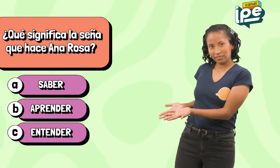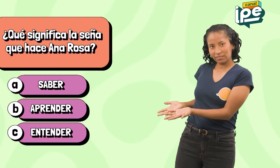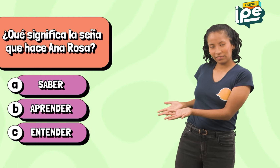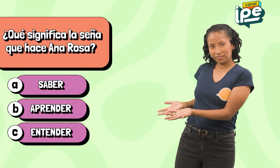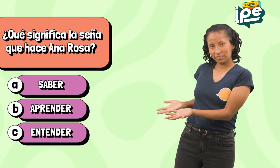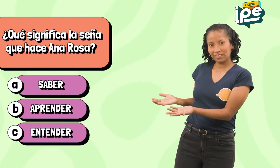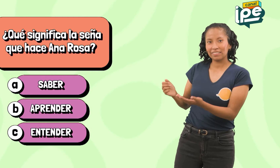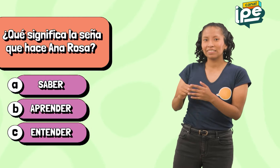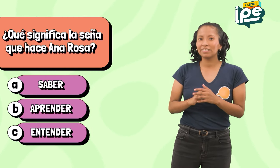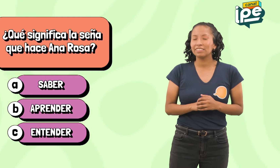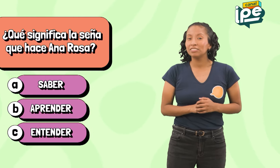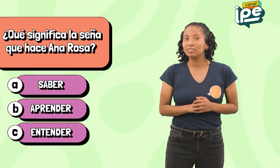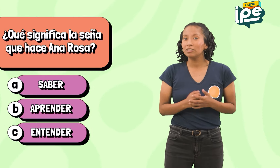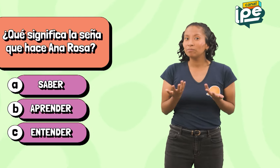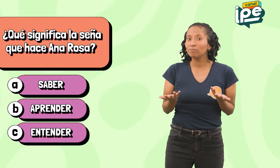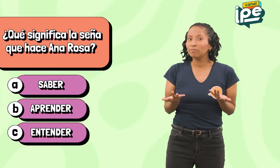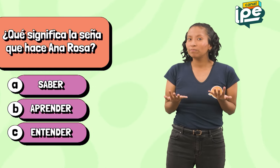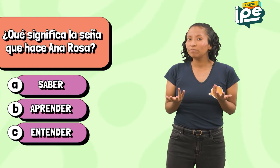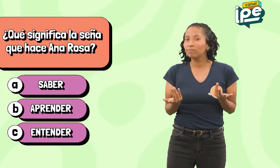bien veamos cuál es la